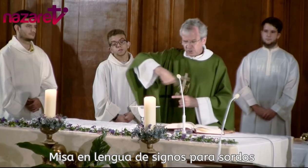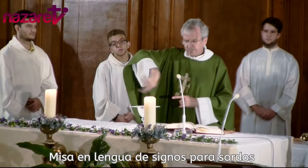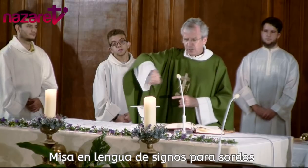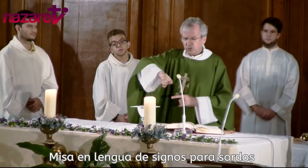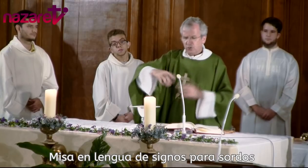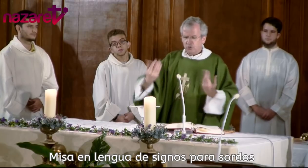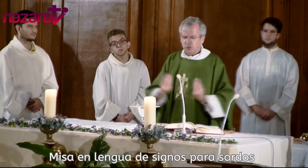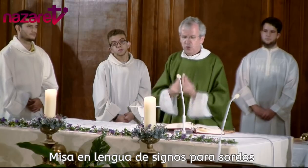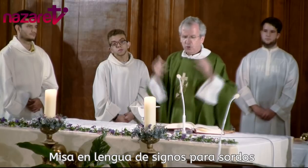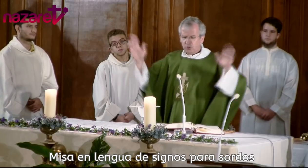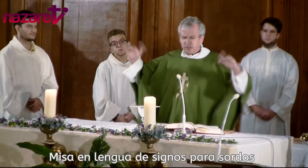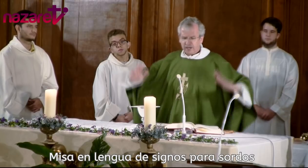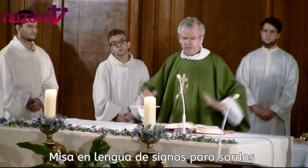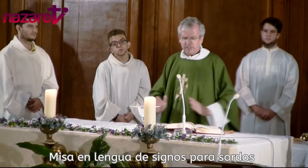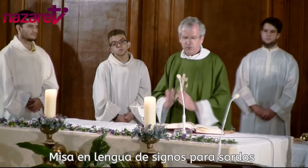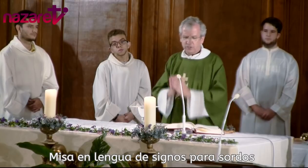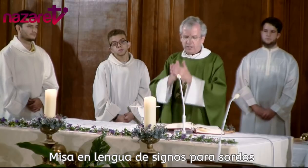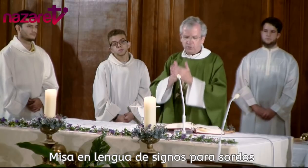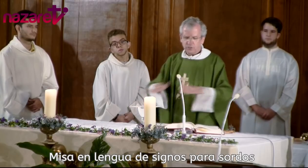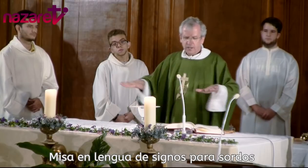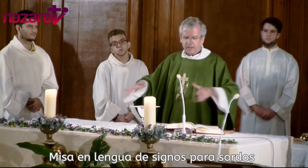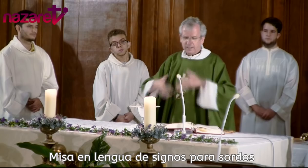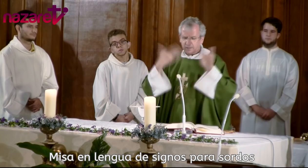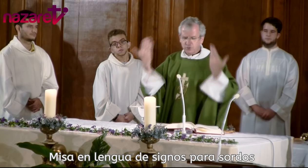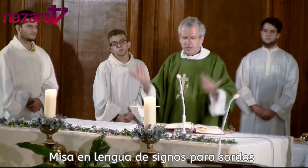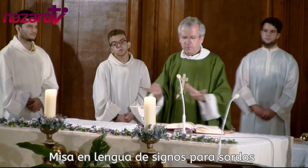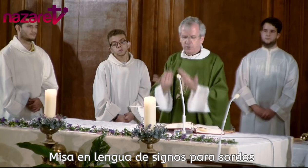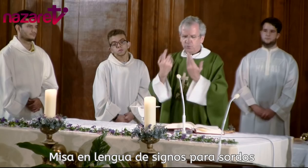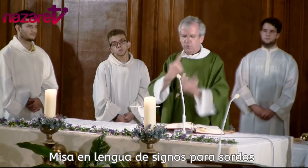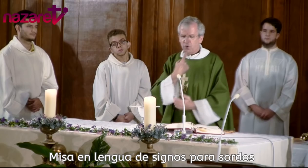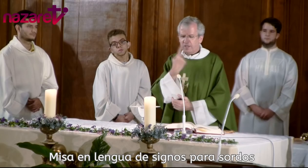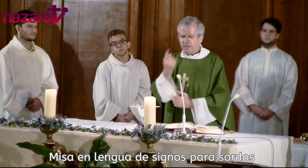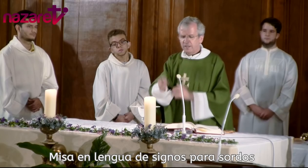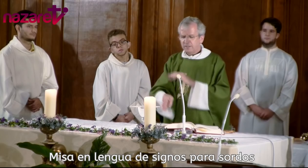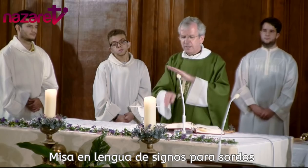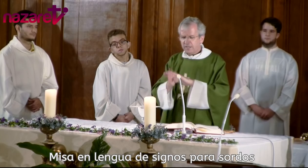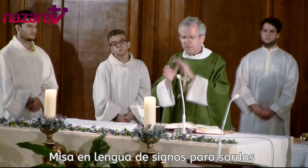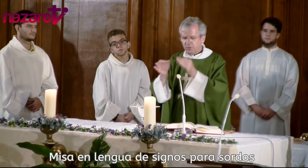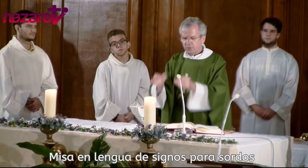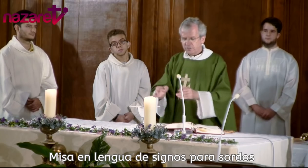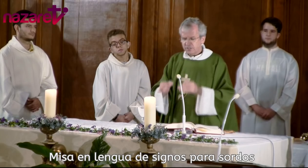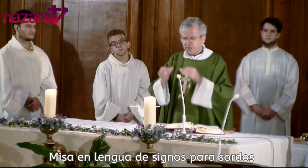también nosotros, con los ángeles y los santos, cantamos el himno de tu gloria, diciendo sin